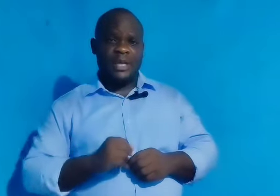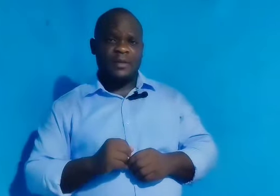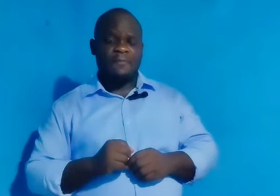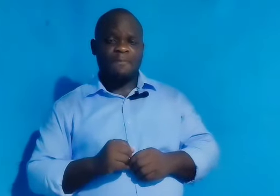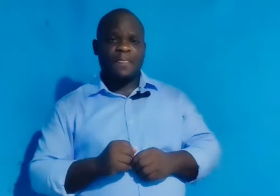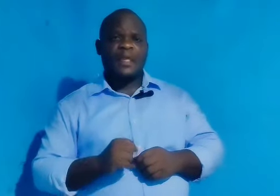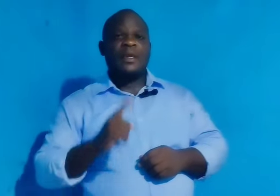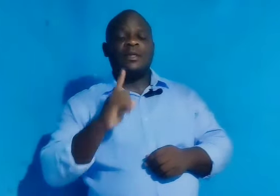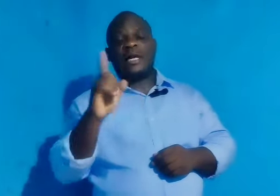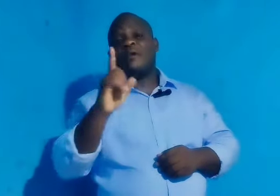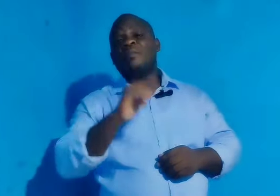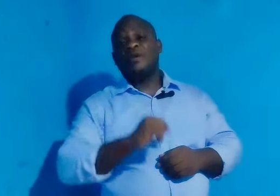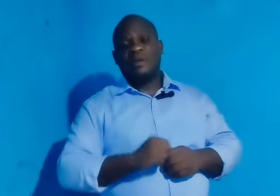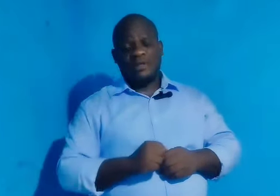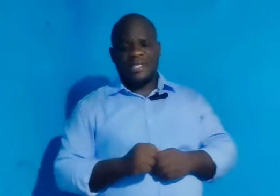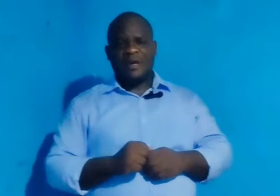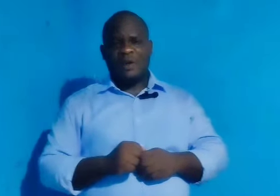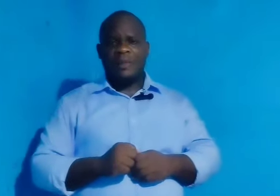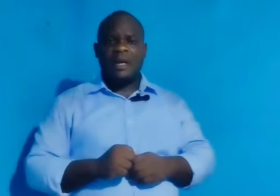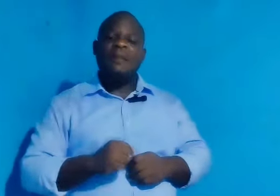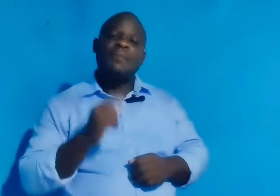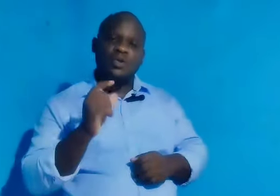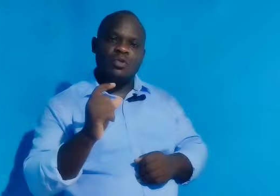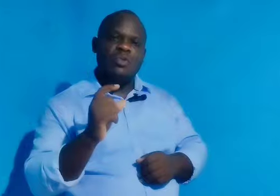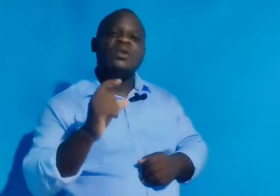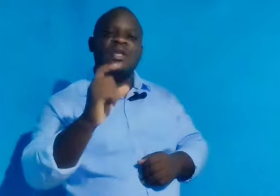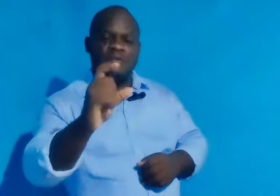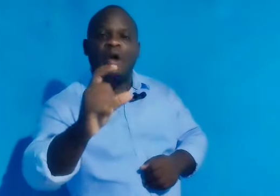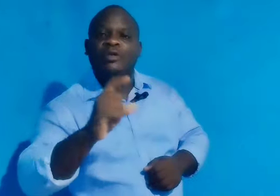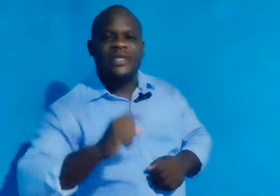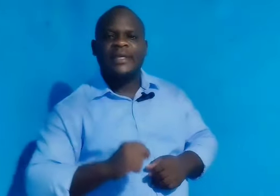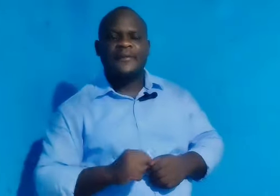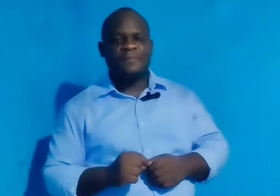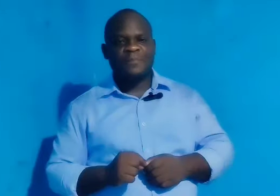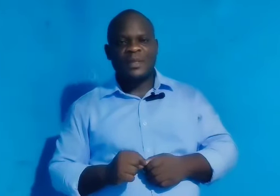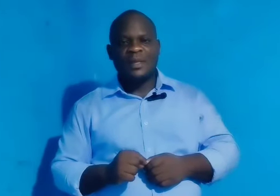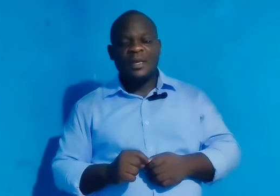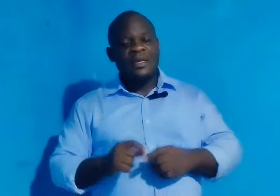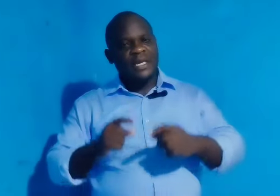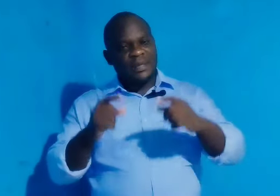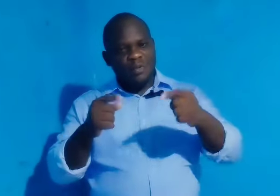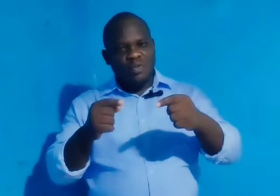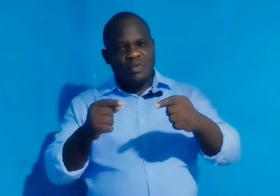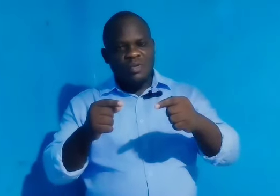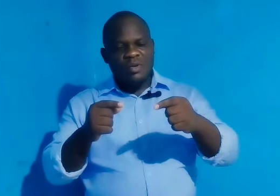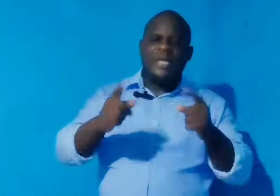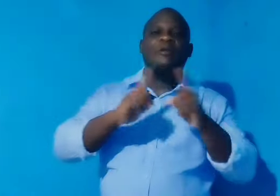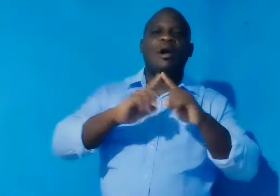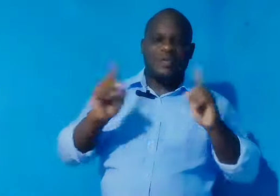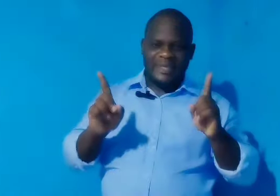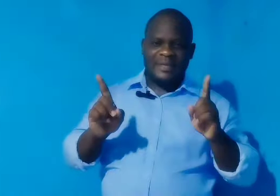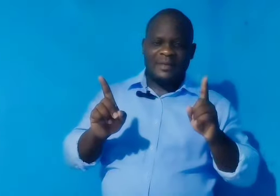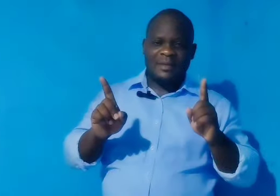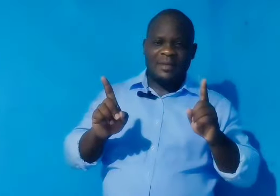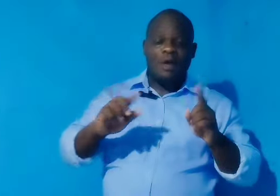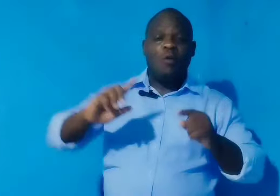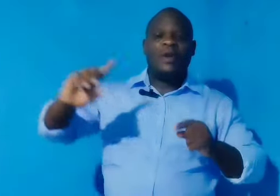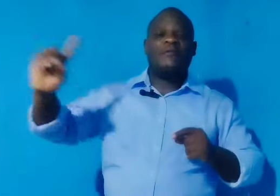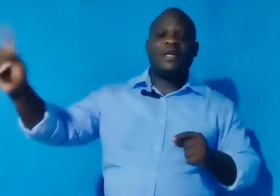moja Na kaurimbiu inawasema kwamba Mungu ni waote Yani mungu ni waote Wale